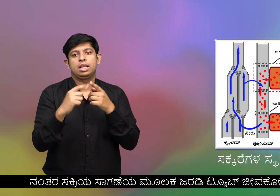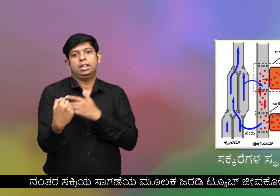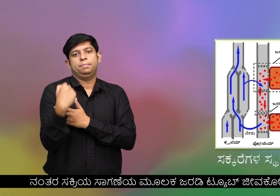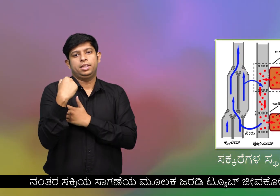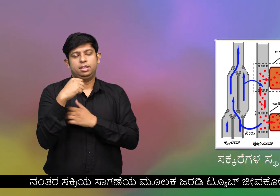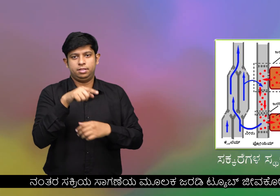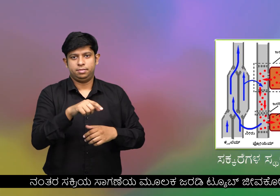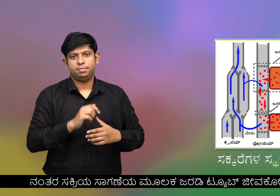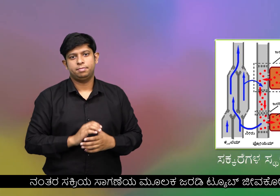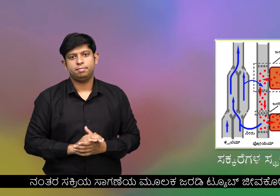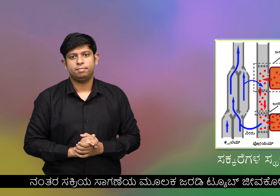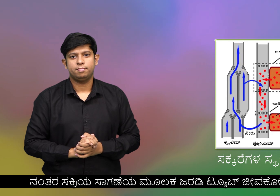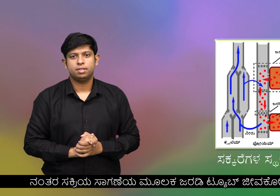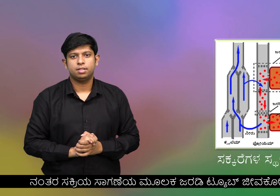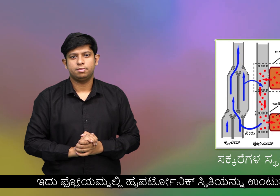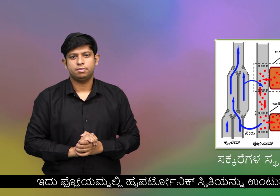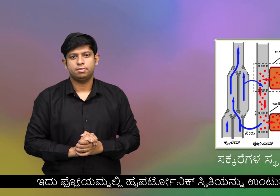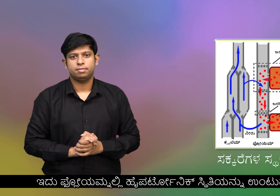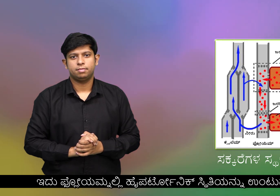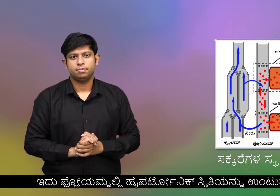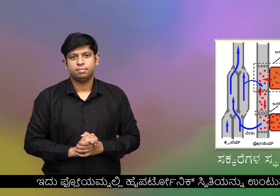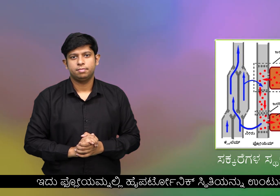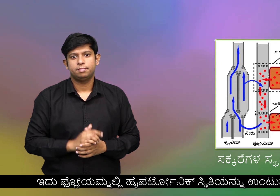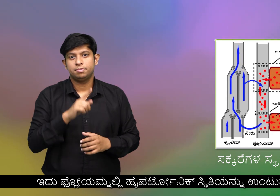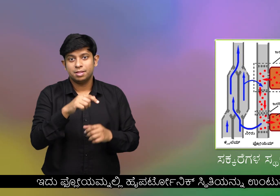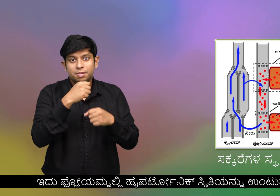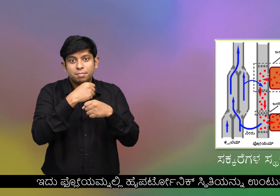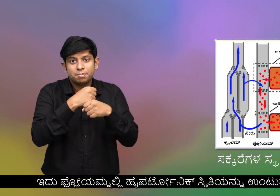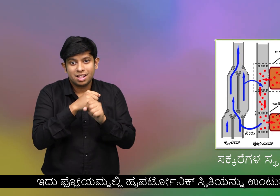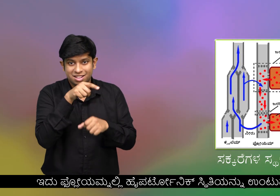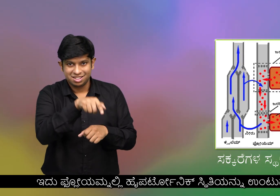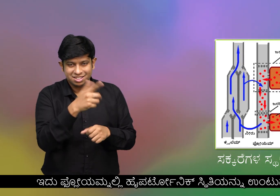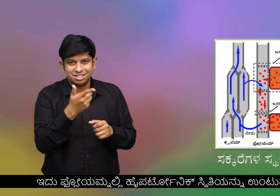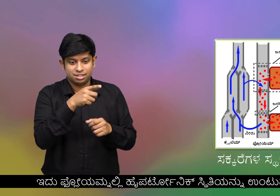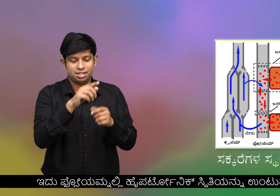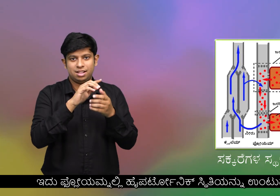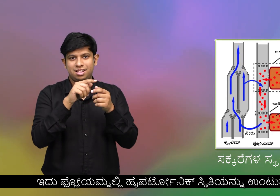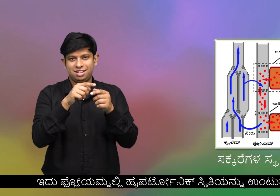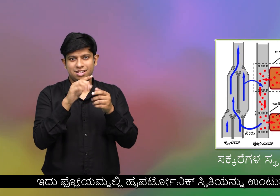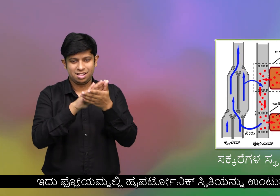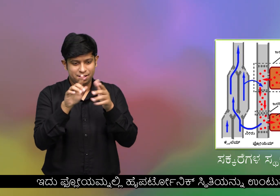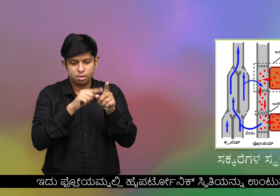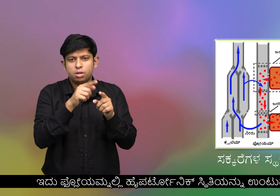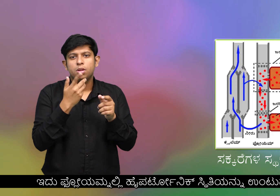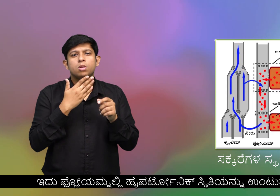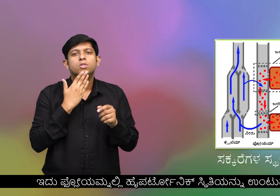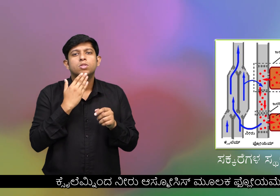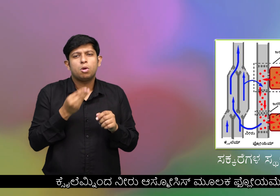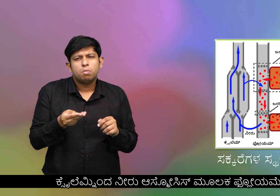ಜೀವಕೋಶಗಳಿಗೆ ಚಲಿಸುತ್ತದೆ. ಇದು ಫ್ಲೋಯಂನಲ್ಲಿ ಹೈಪೋಟೋನಿಕ್ ಸ್ಥಿತಿಯನ್ನು ಉಂಟುಮಾಡುತ್ತದೆ ಮತ್ತು